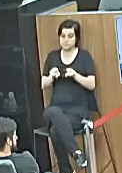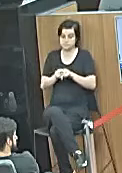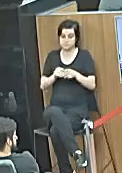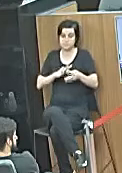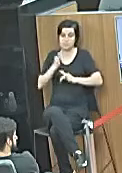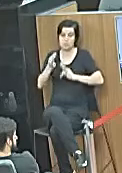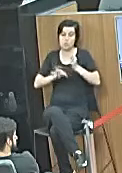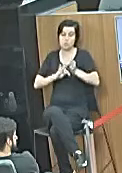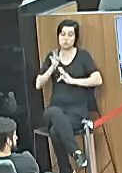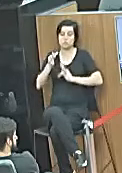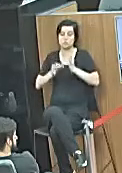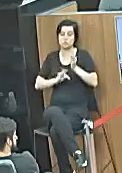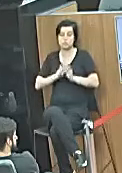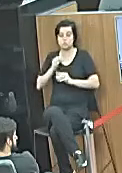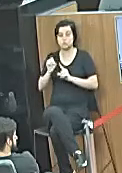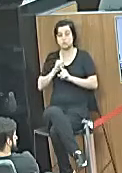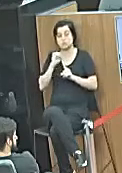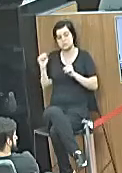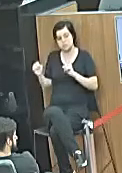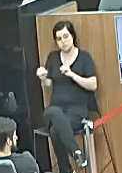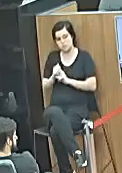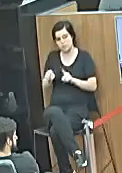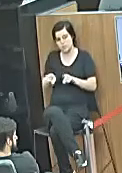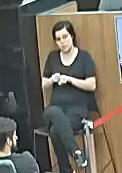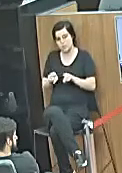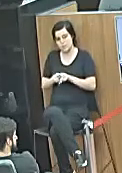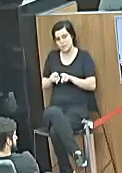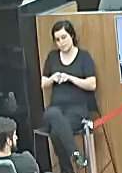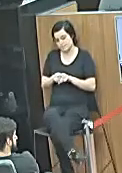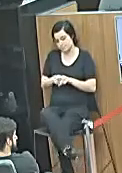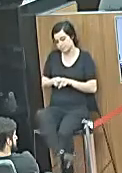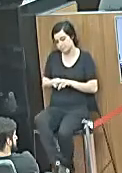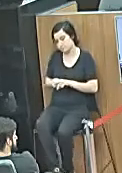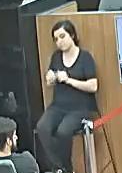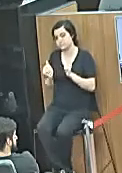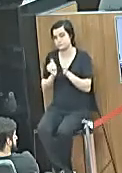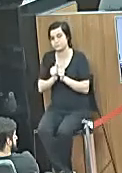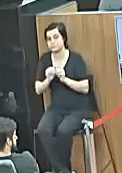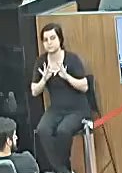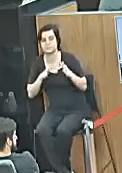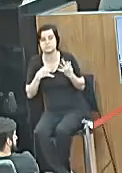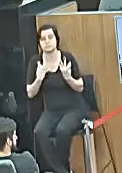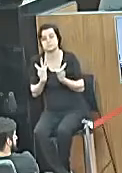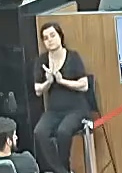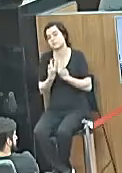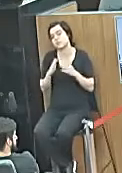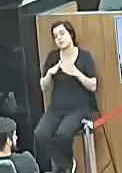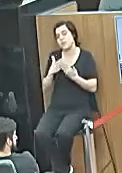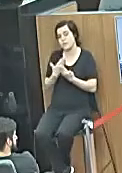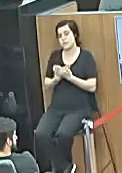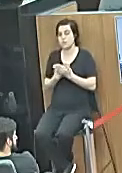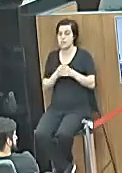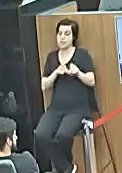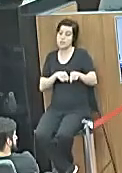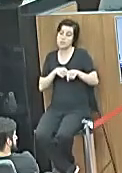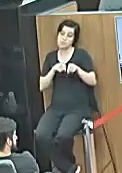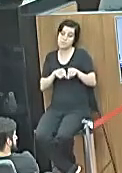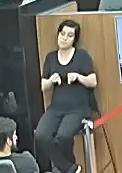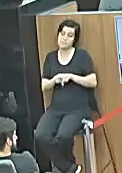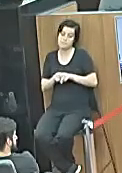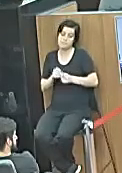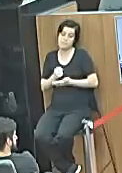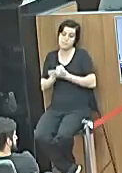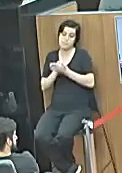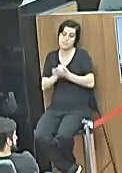e conscientização ambiental em parceria com as escolas famílias agrícolas e apoio ao projeto